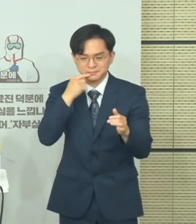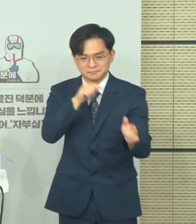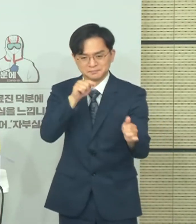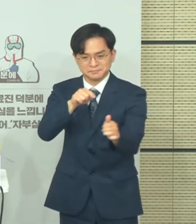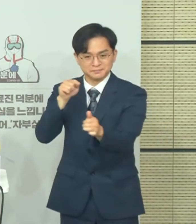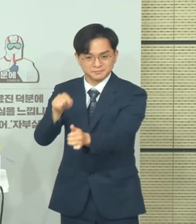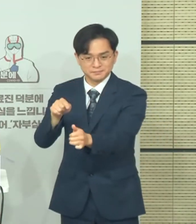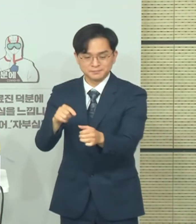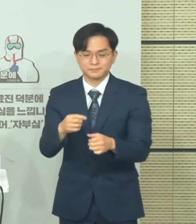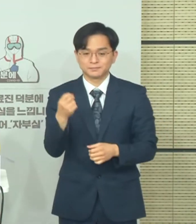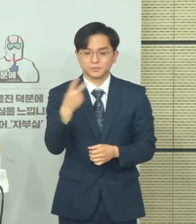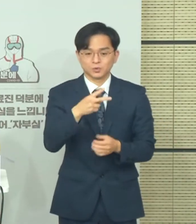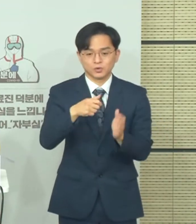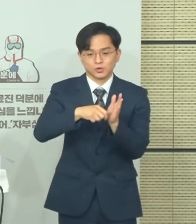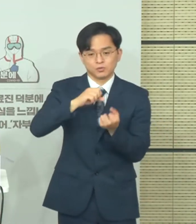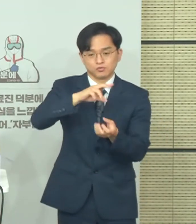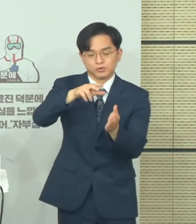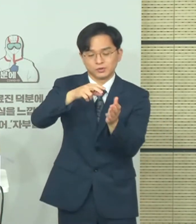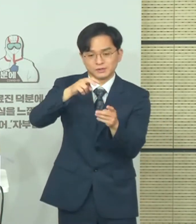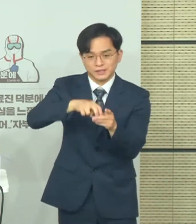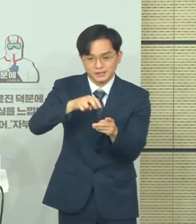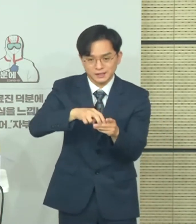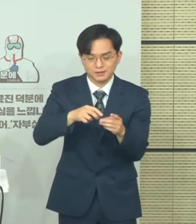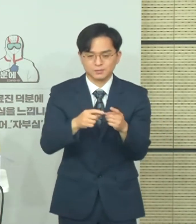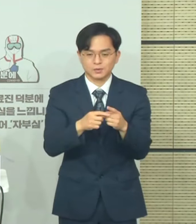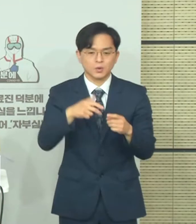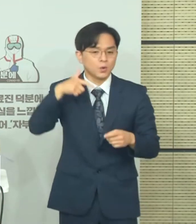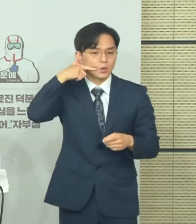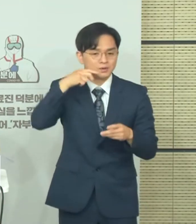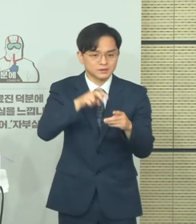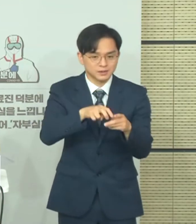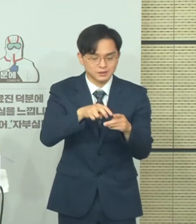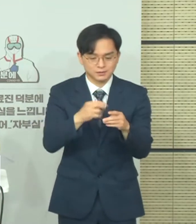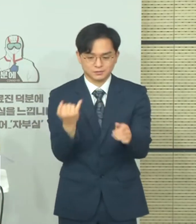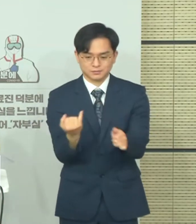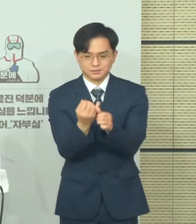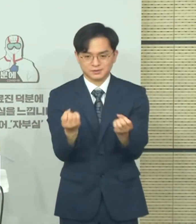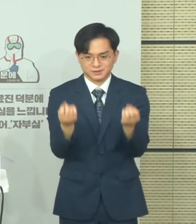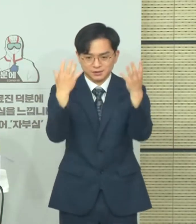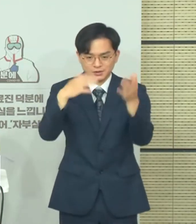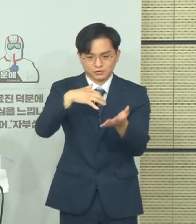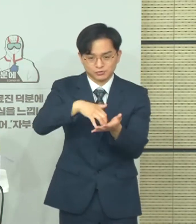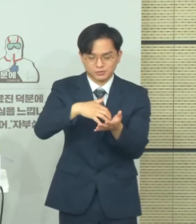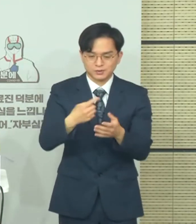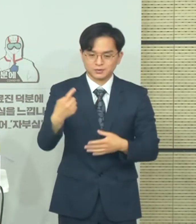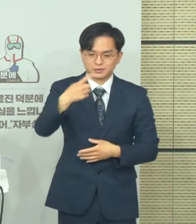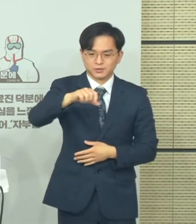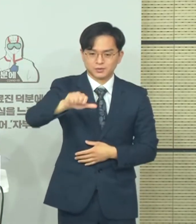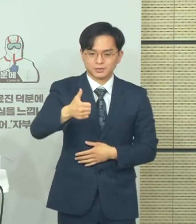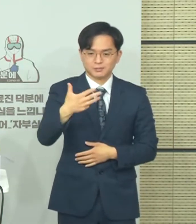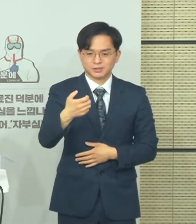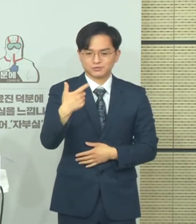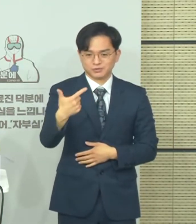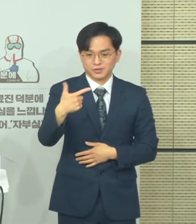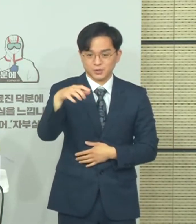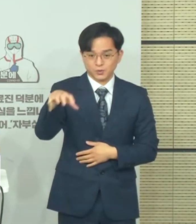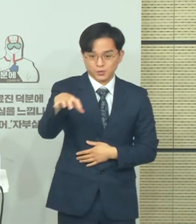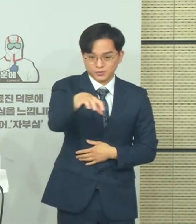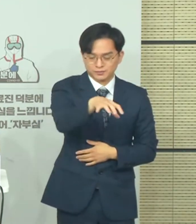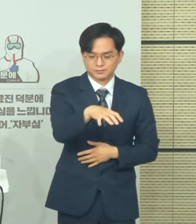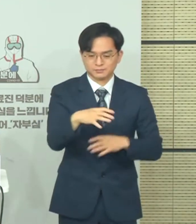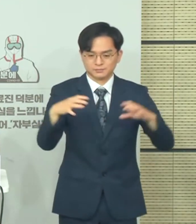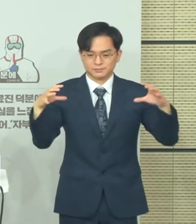물류창고 콜센터 장례식장 결혼 식장 등 1586 개소에 대한 집합 제한